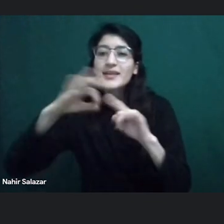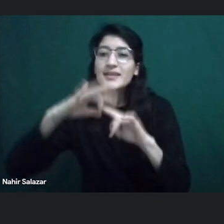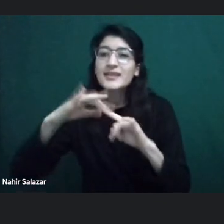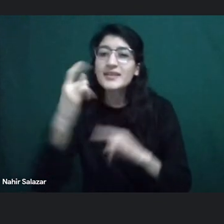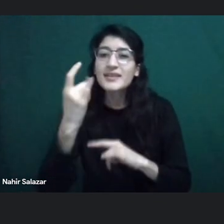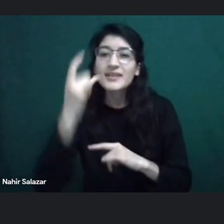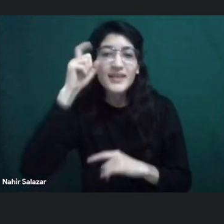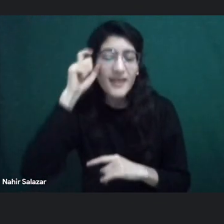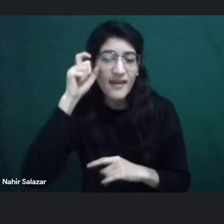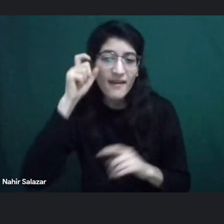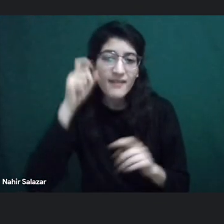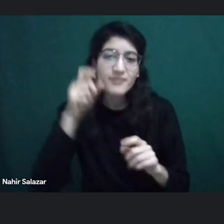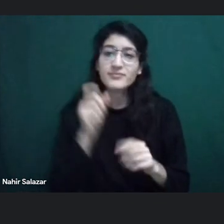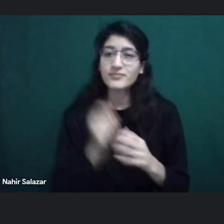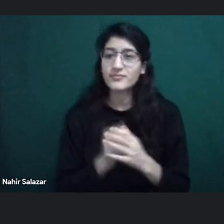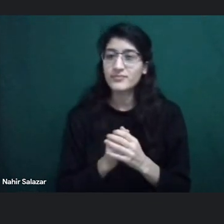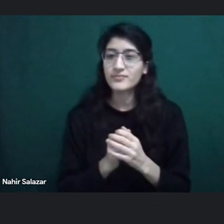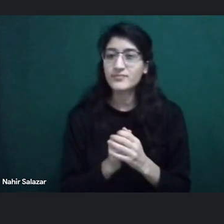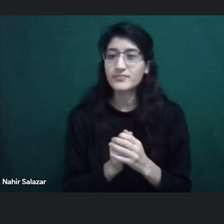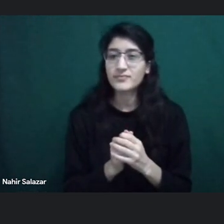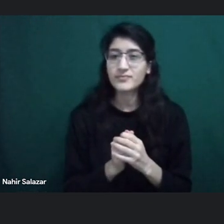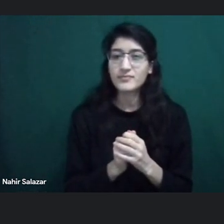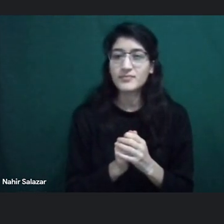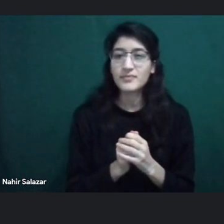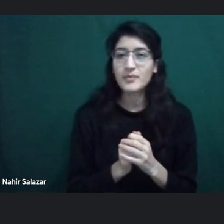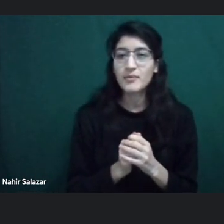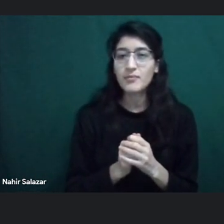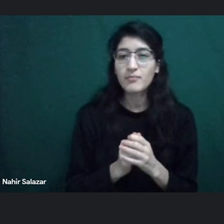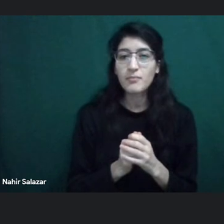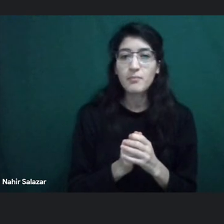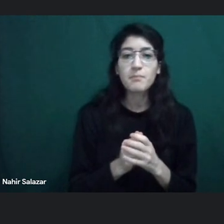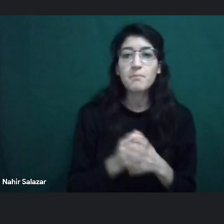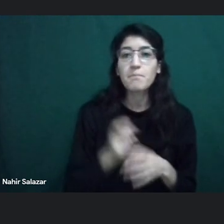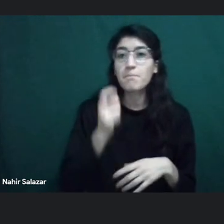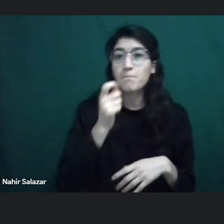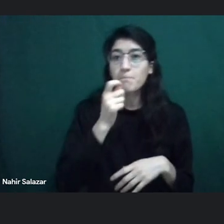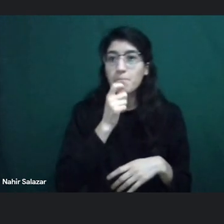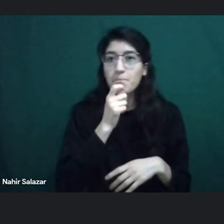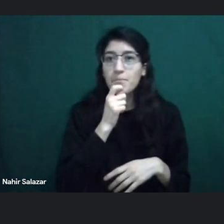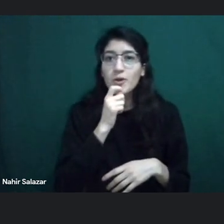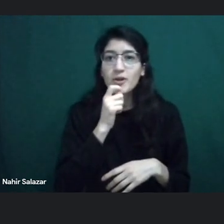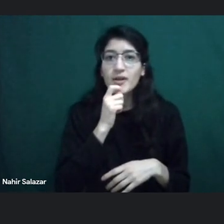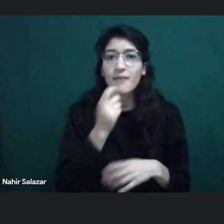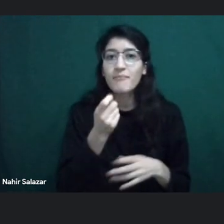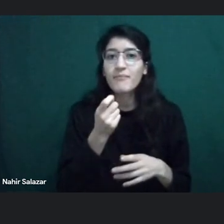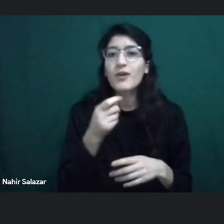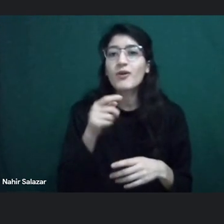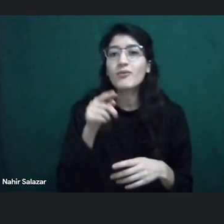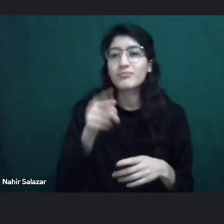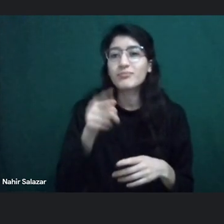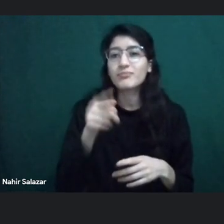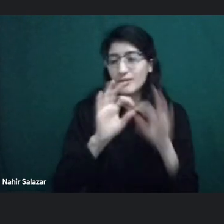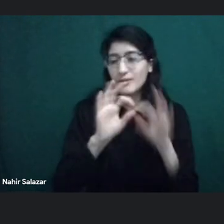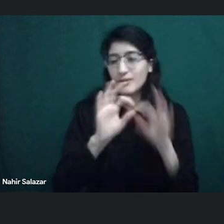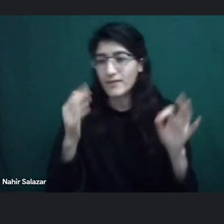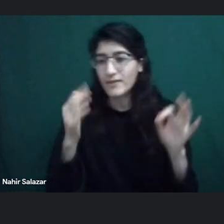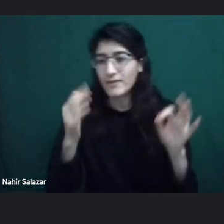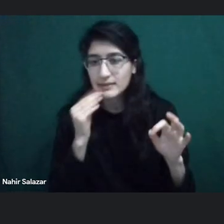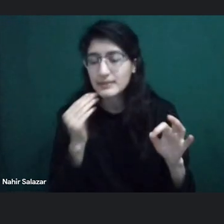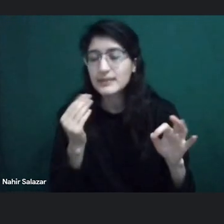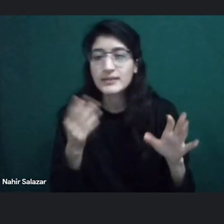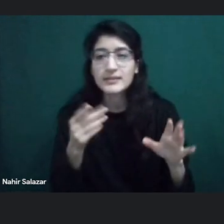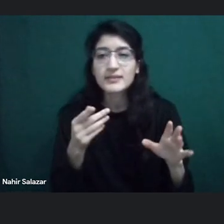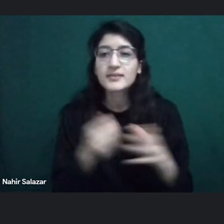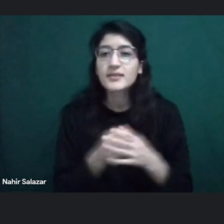dijese, en vez de growing population, tuviese population growing, sería la población